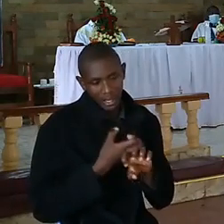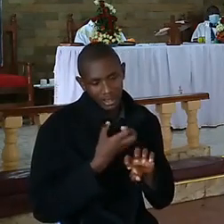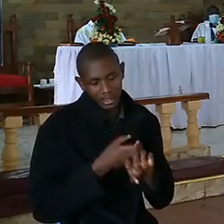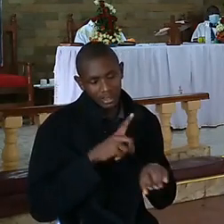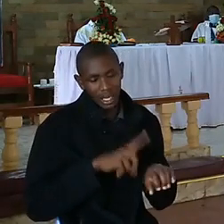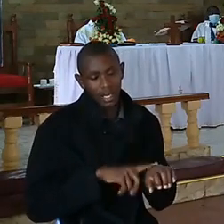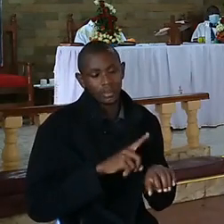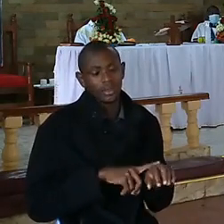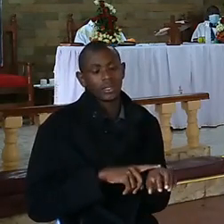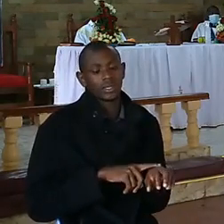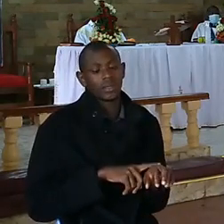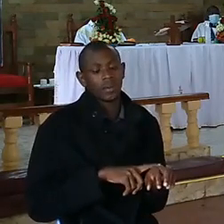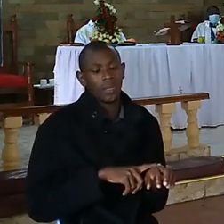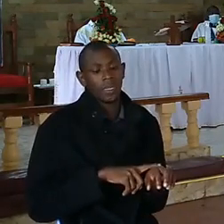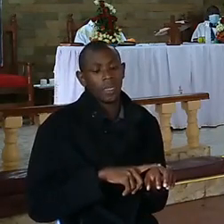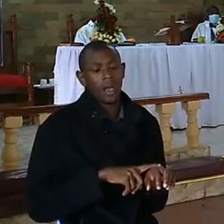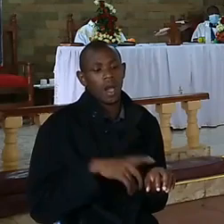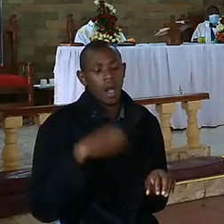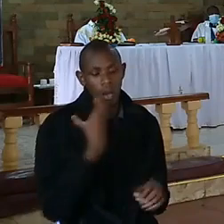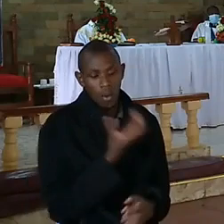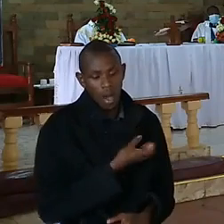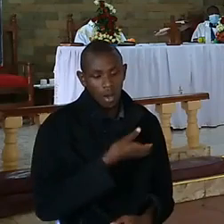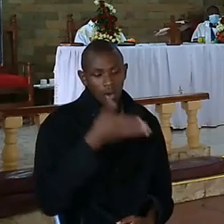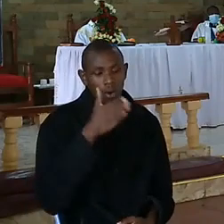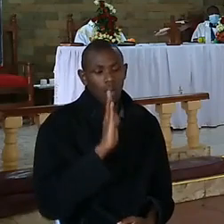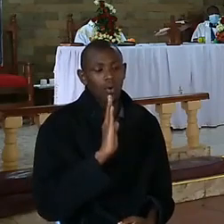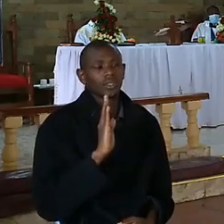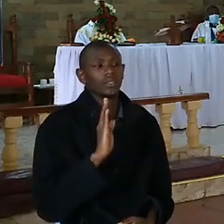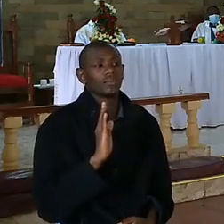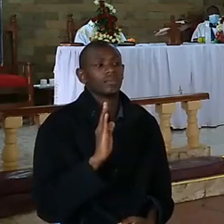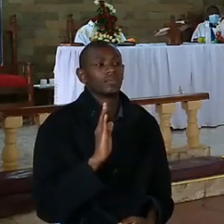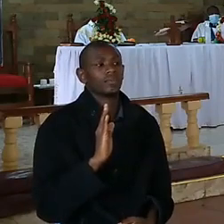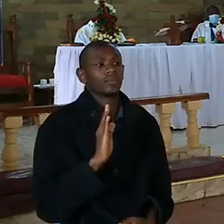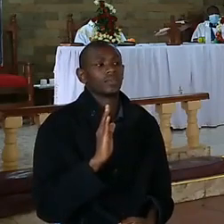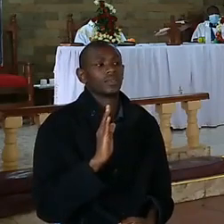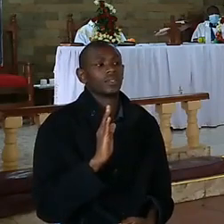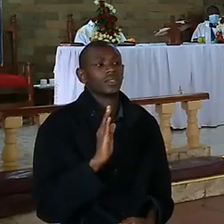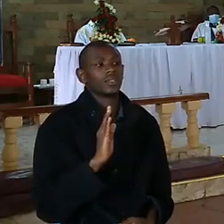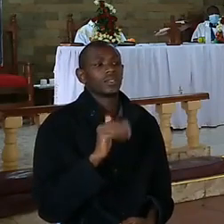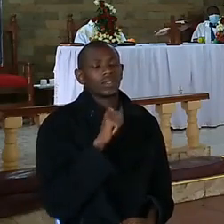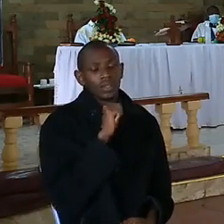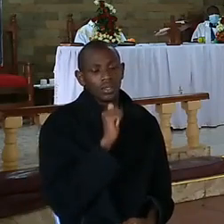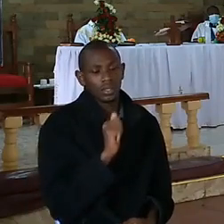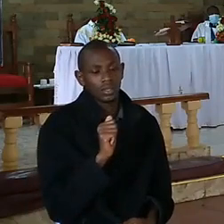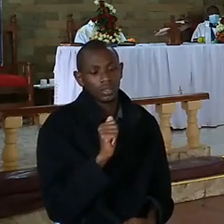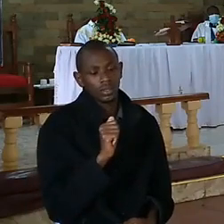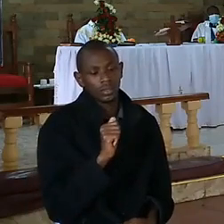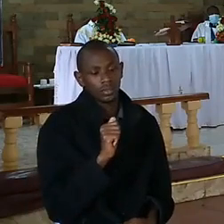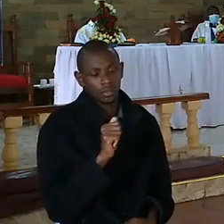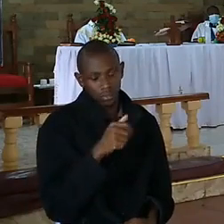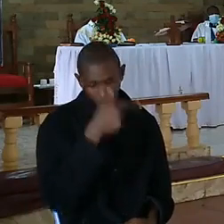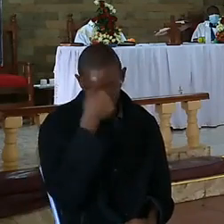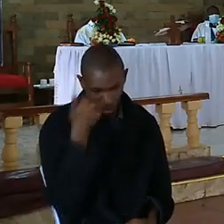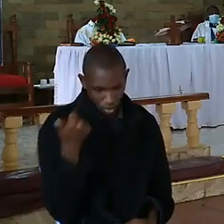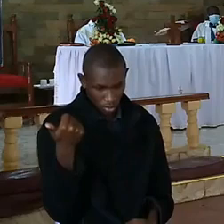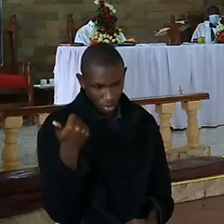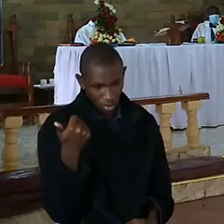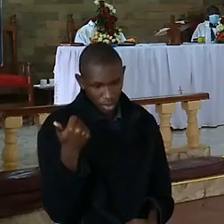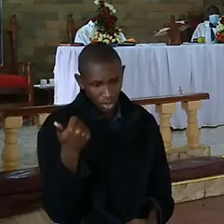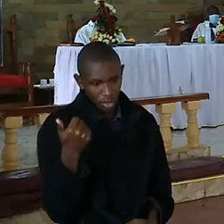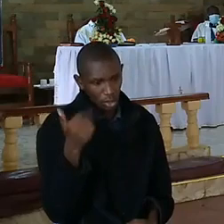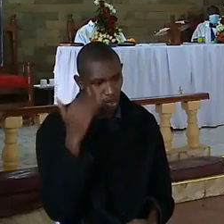maundu makarema ngai witu gutire hindi atutigaga na gutire hindi aturekagiriria ni tondu akoragwo akimenya